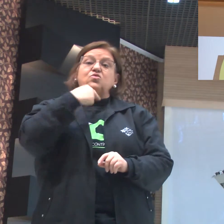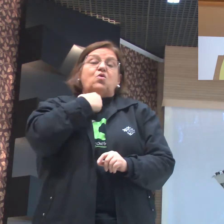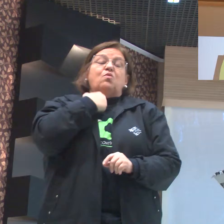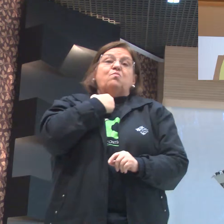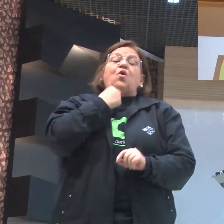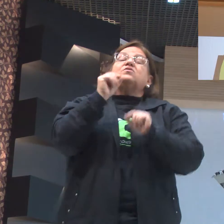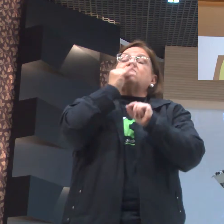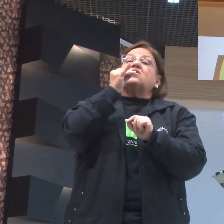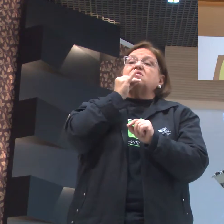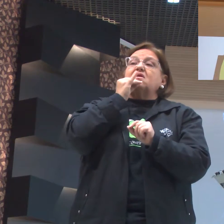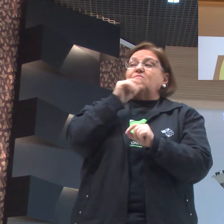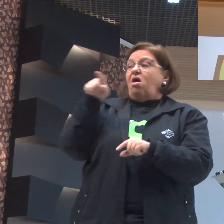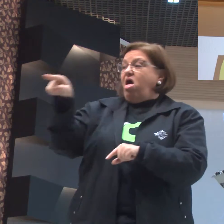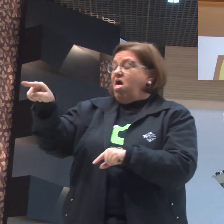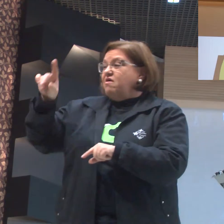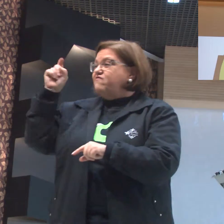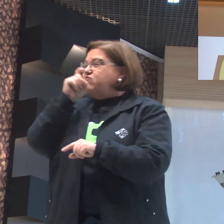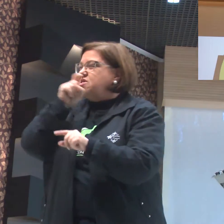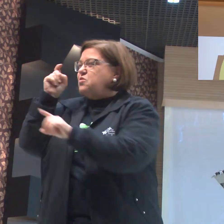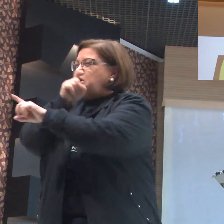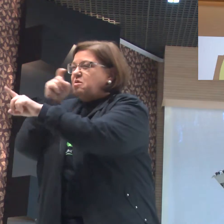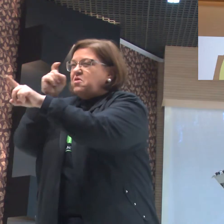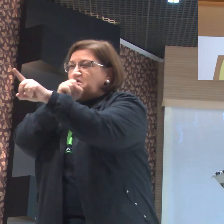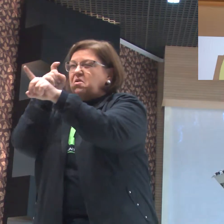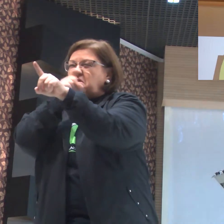de solidariedade.